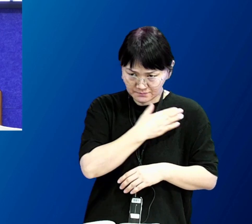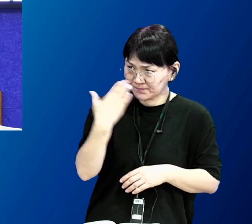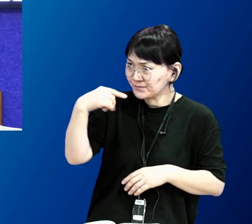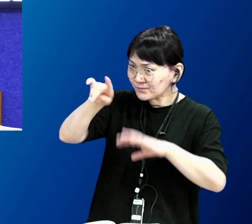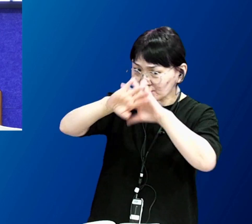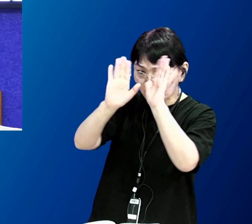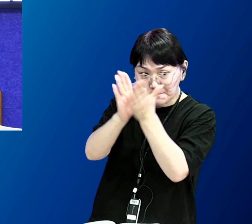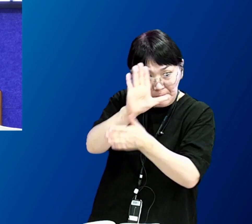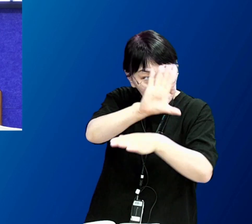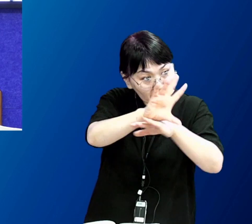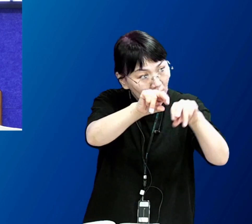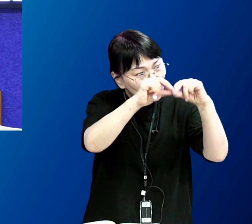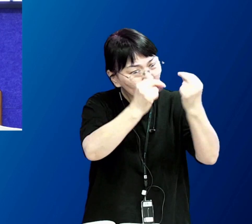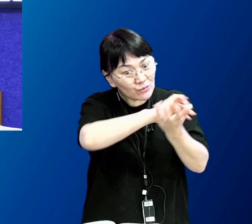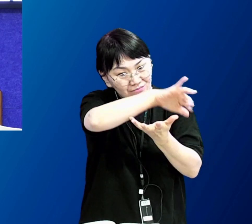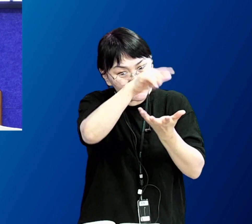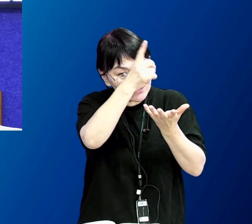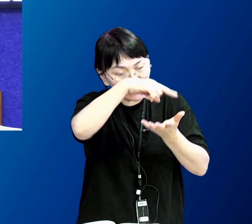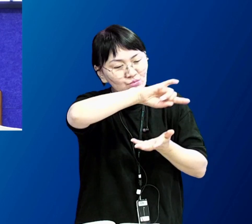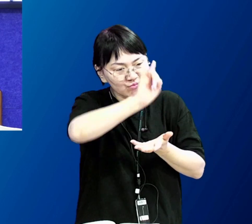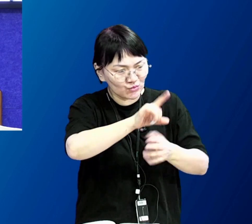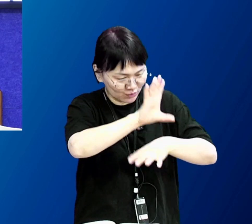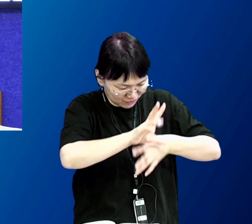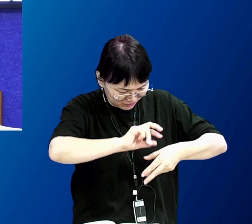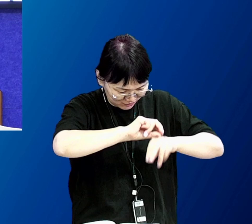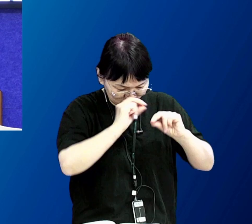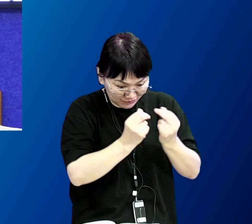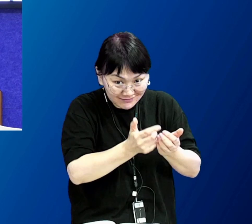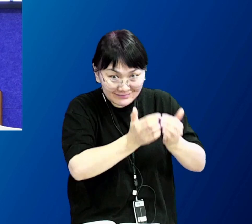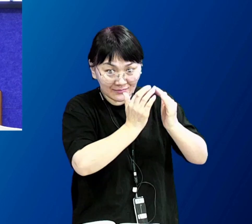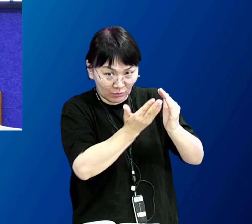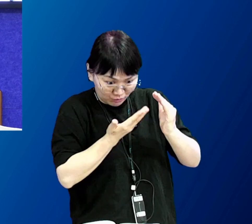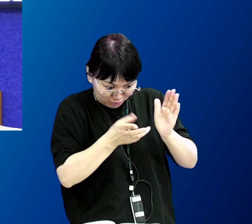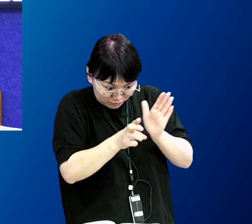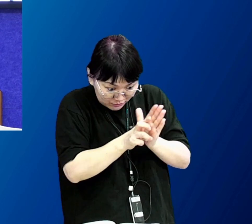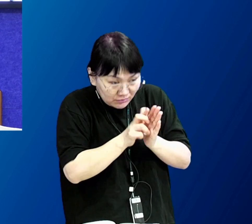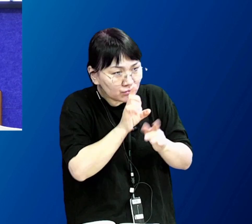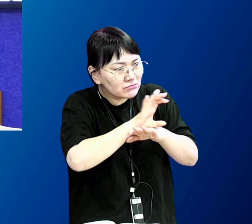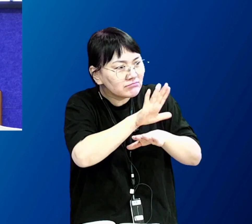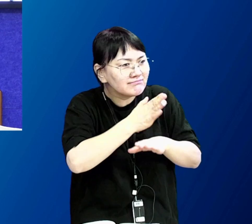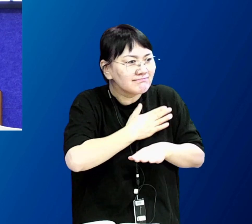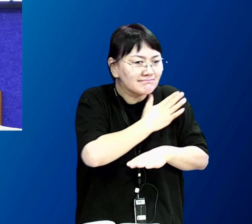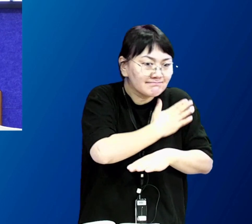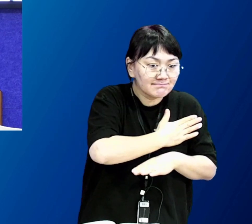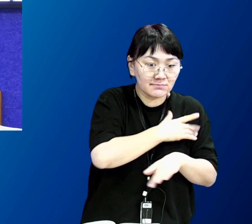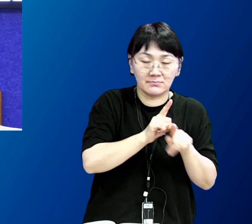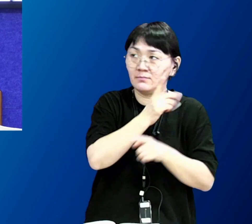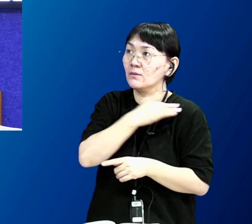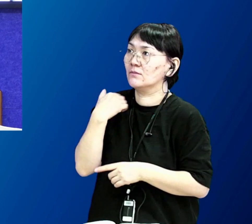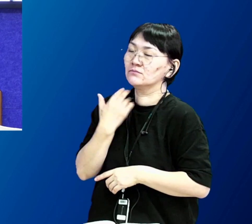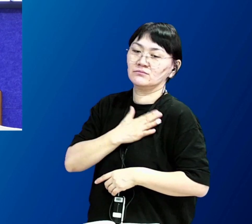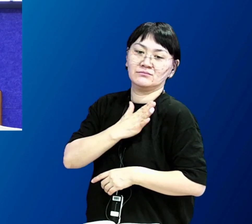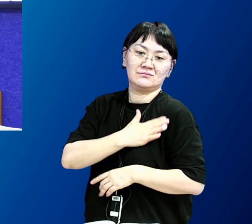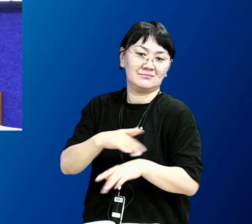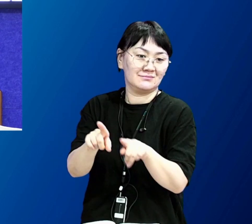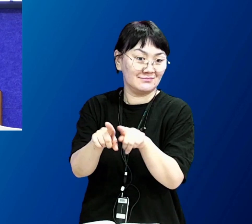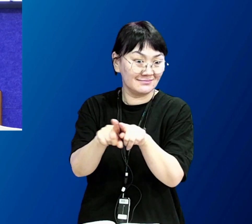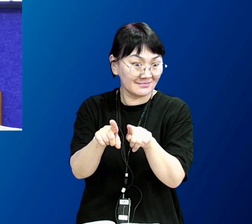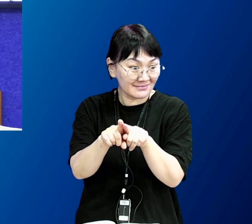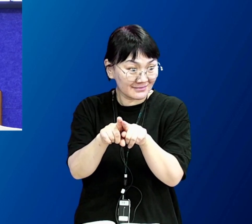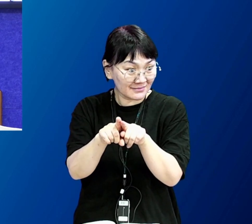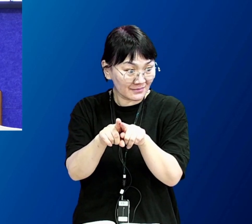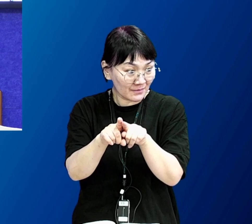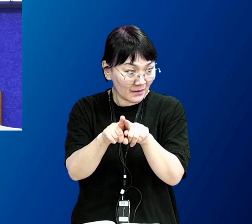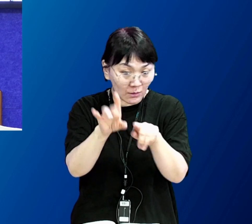болсон чуулганыг хайрлж байгаа нь эзнийг хайрлж байгаа хэрэг байна. Эзний бие болсон